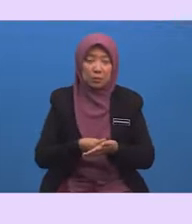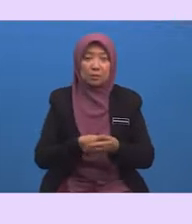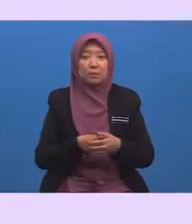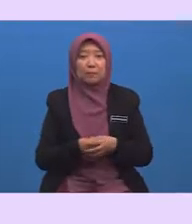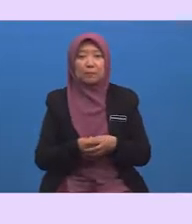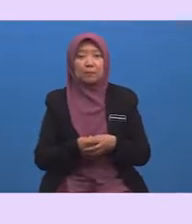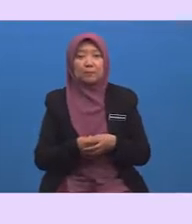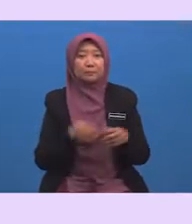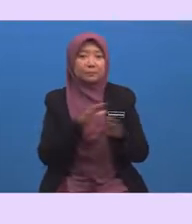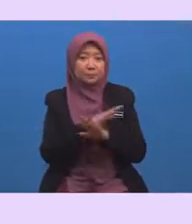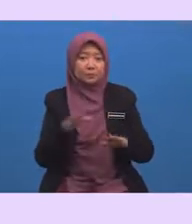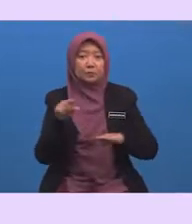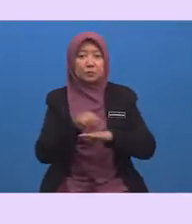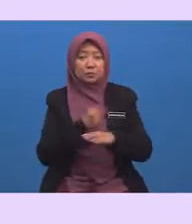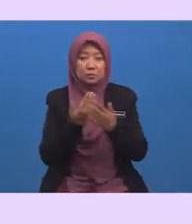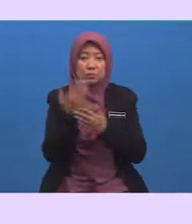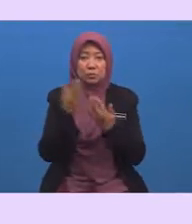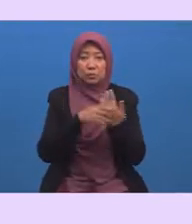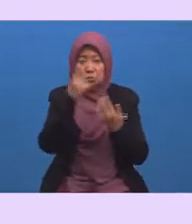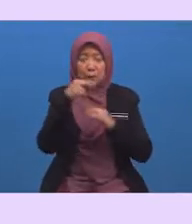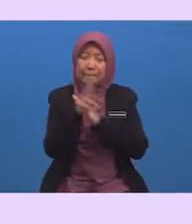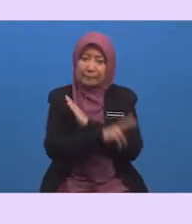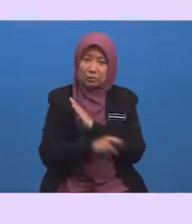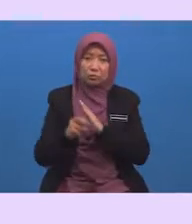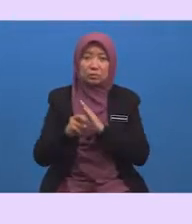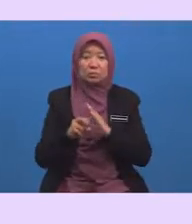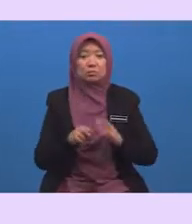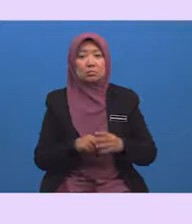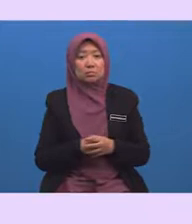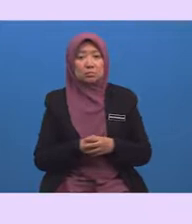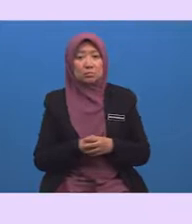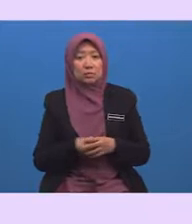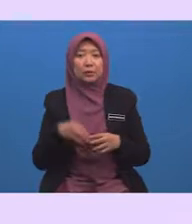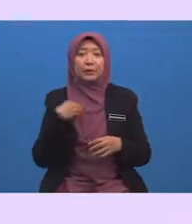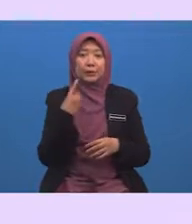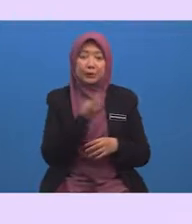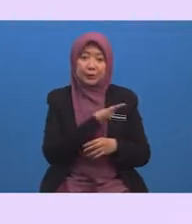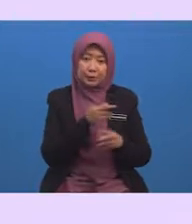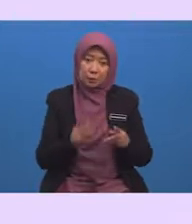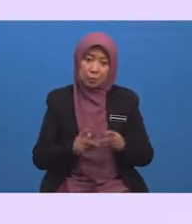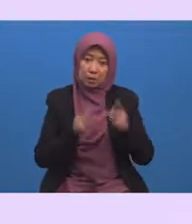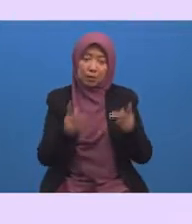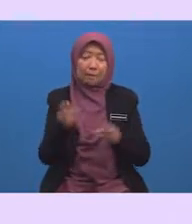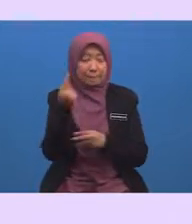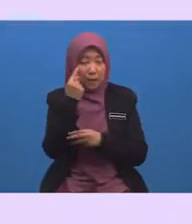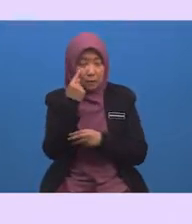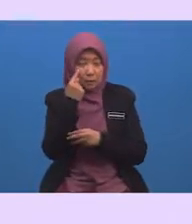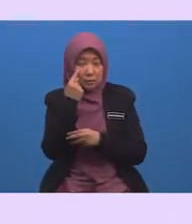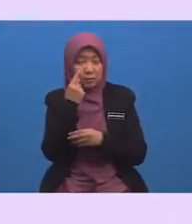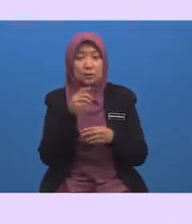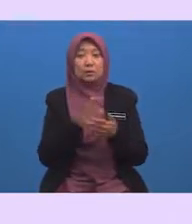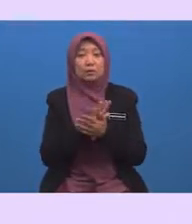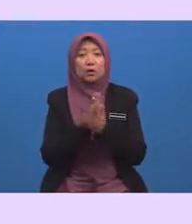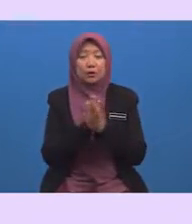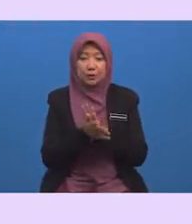pula kita guna tangan untuk mencuri. Kita digunakan mata.